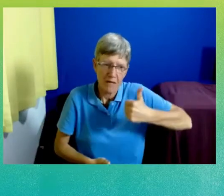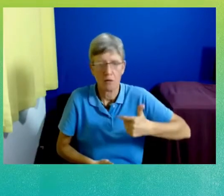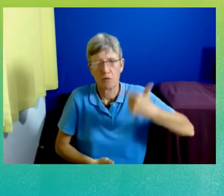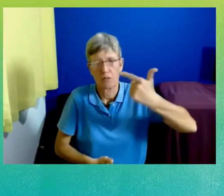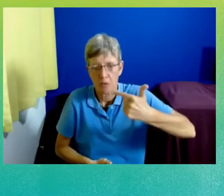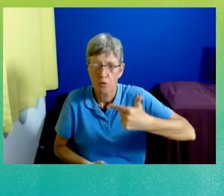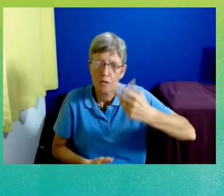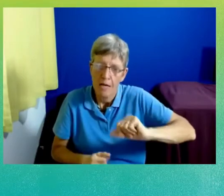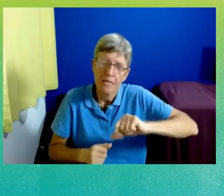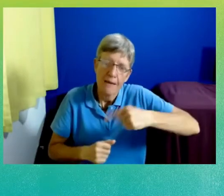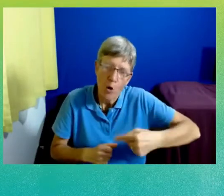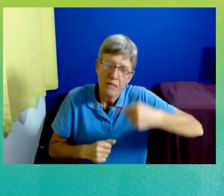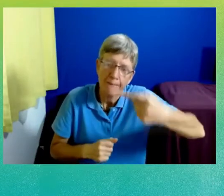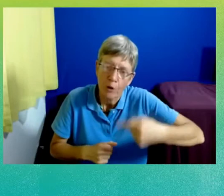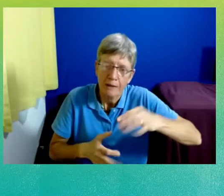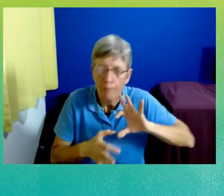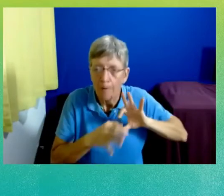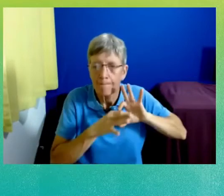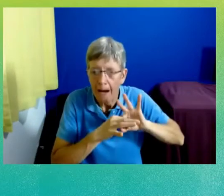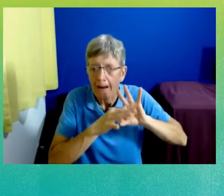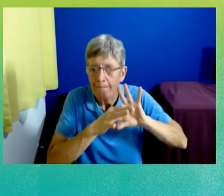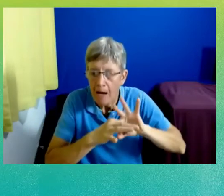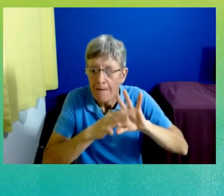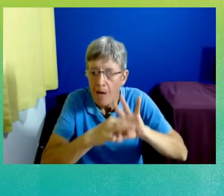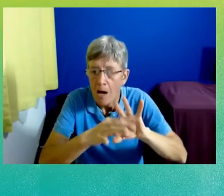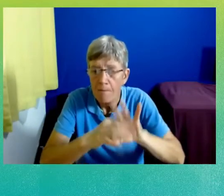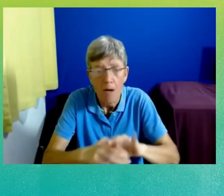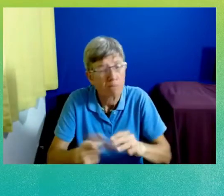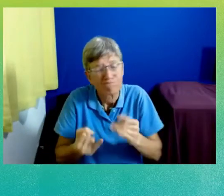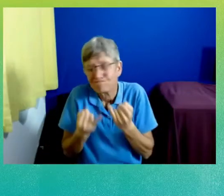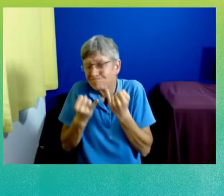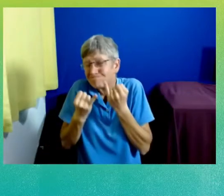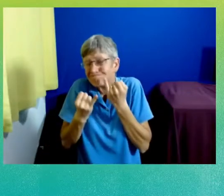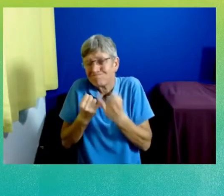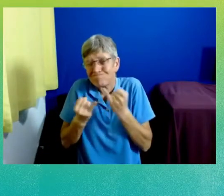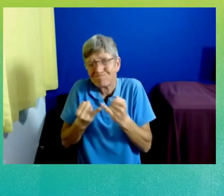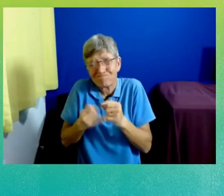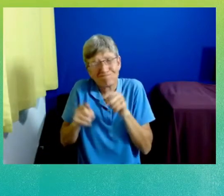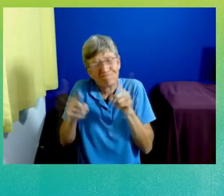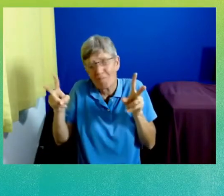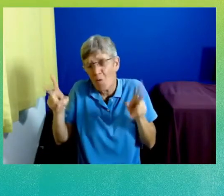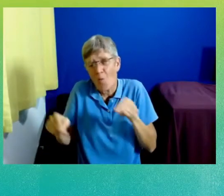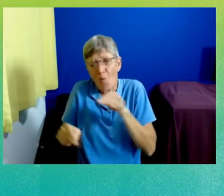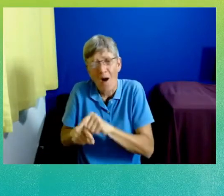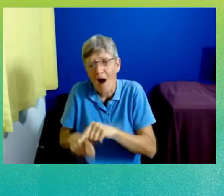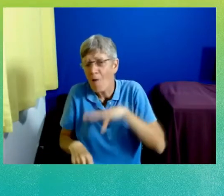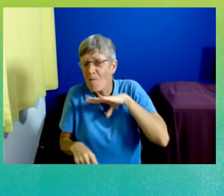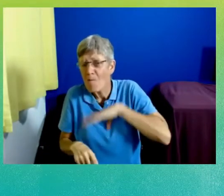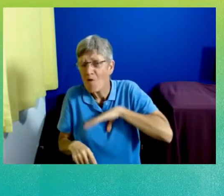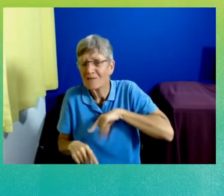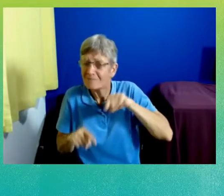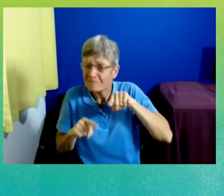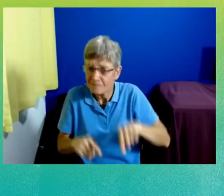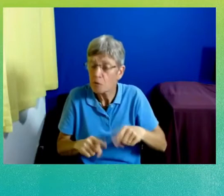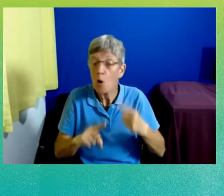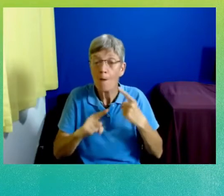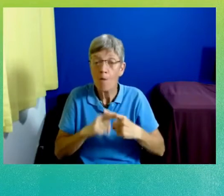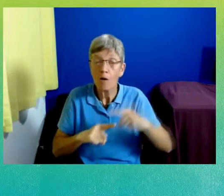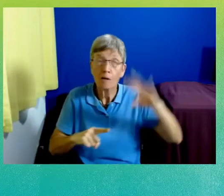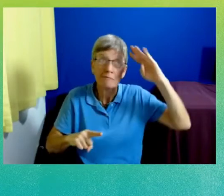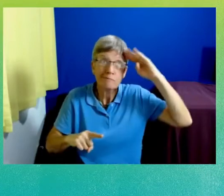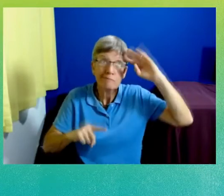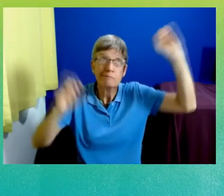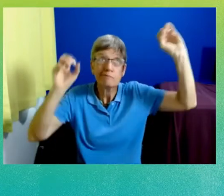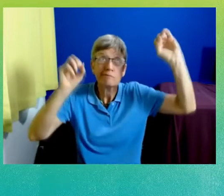Um desenvolvimento ali mesmo da estrutura do enredo e contextualizando ali todo o enredo da história.